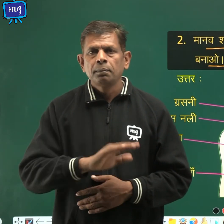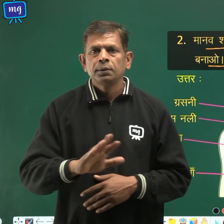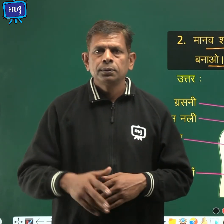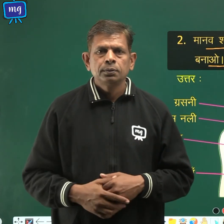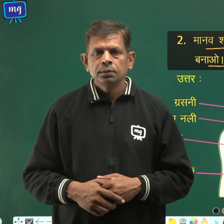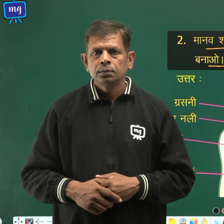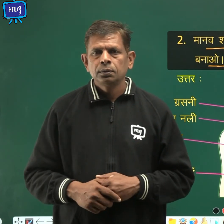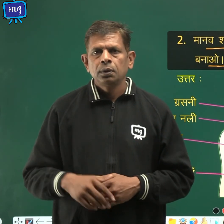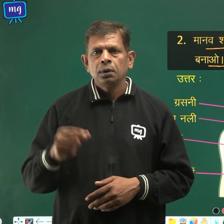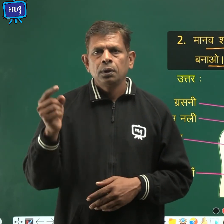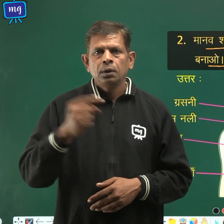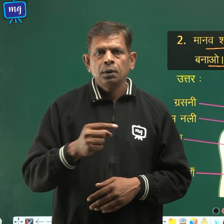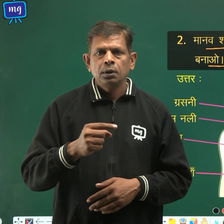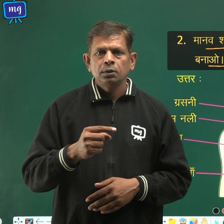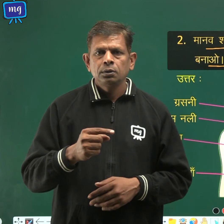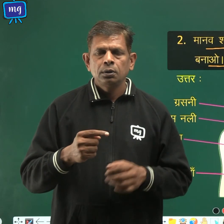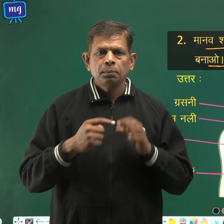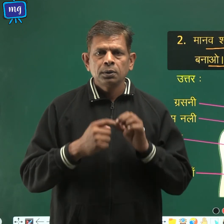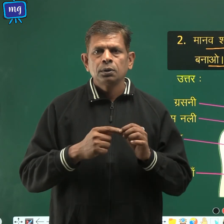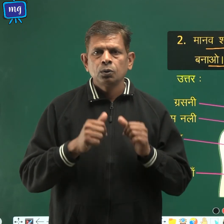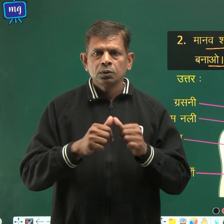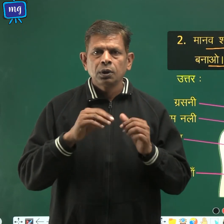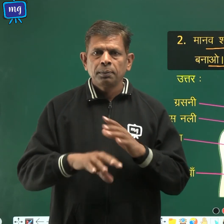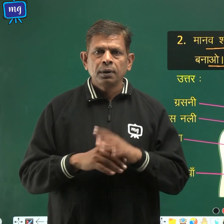बच्चों, इस प्रश्न के उत्तर में